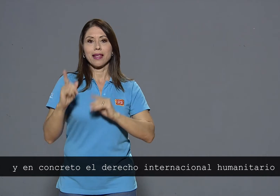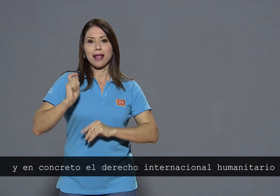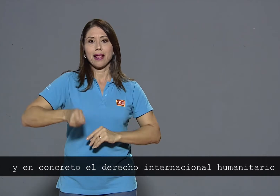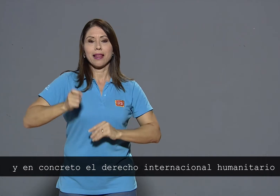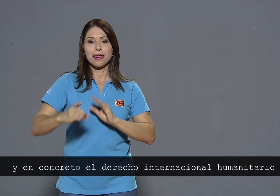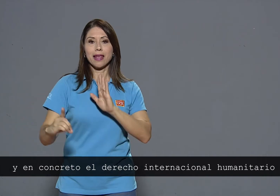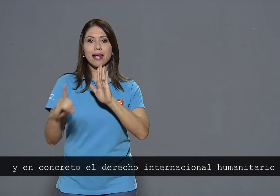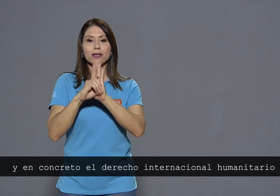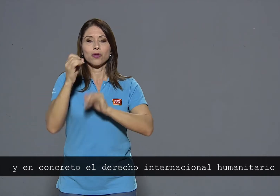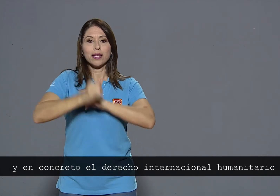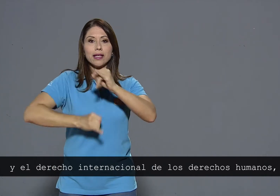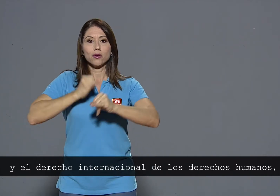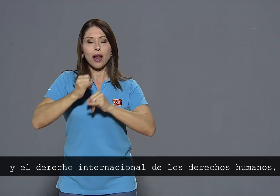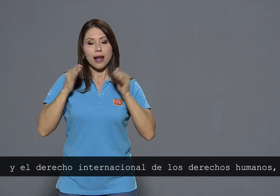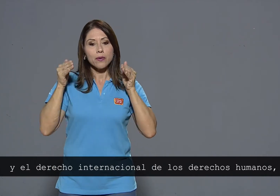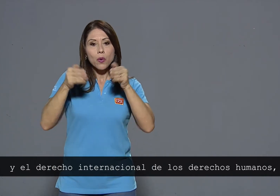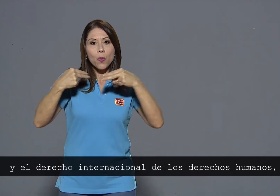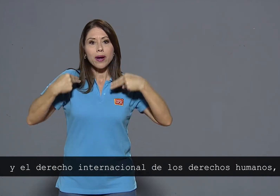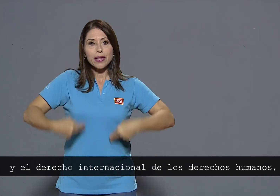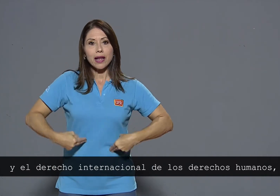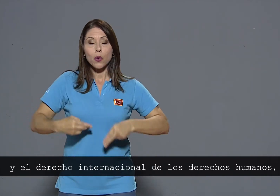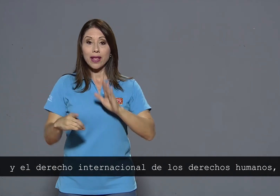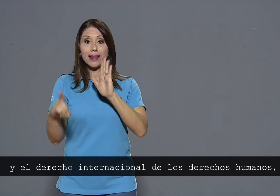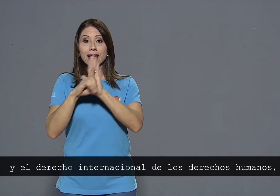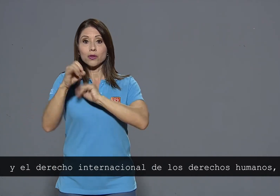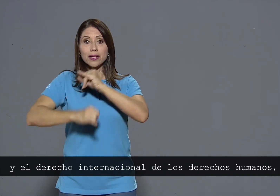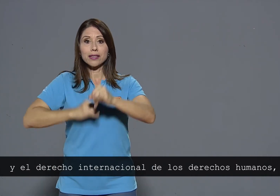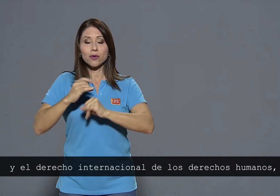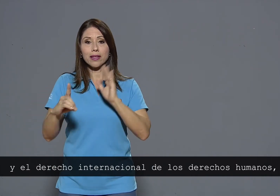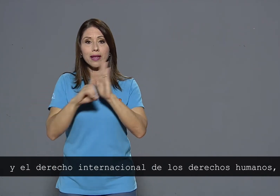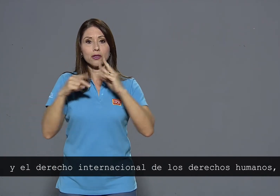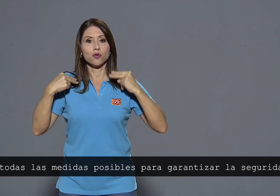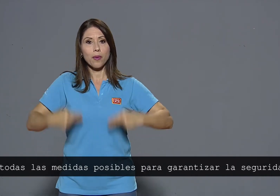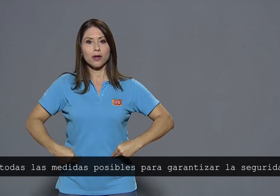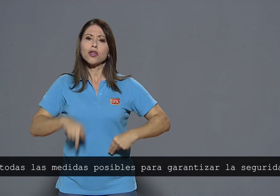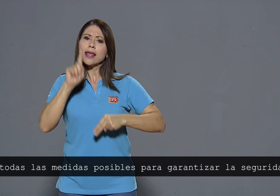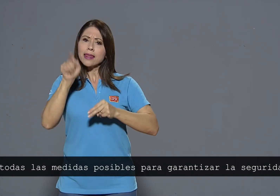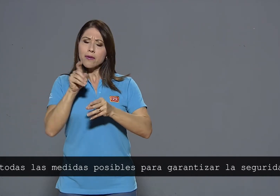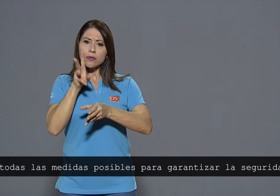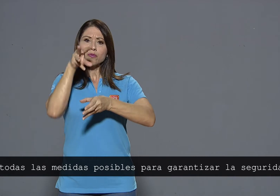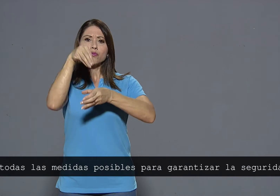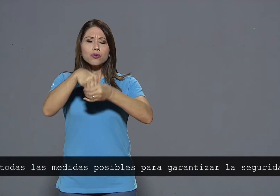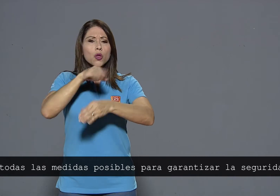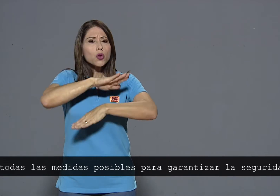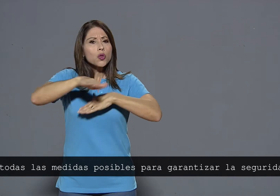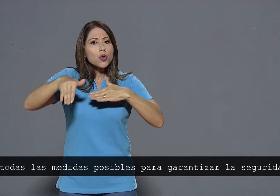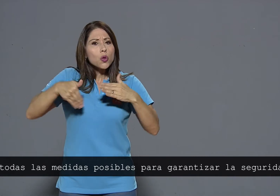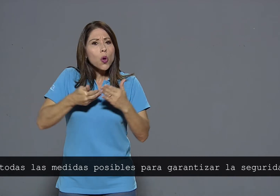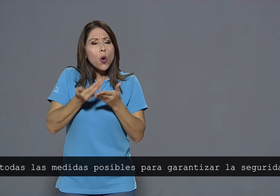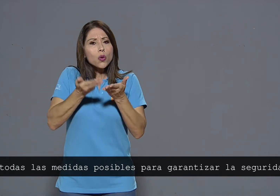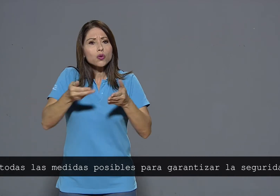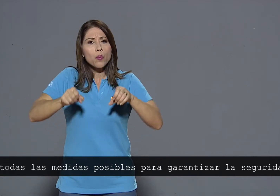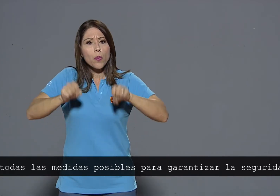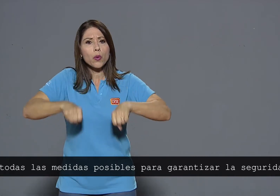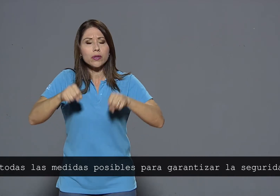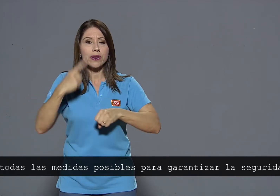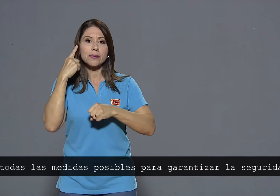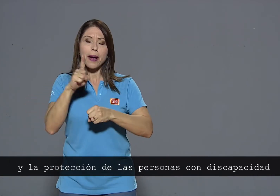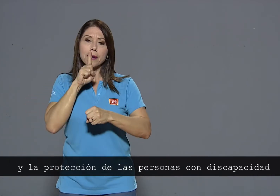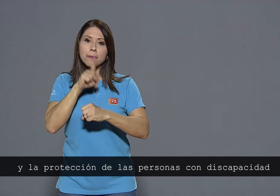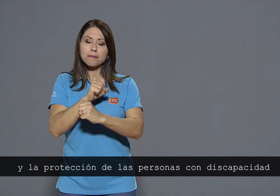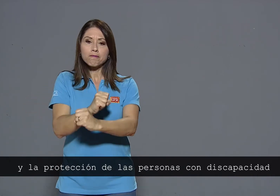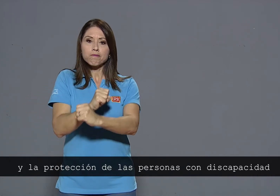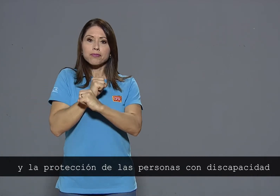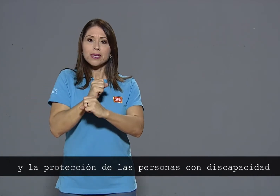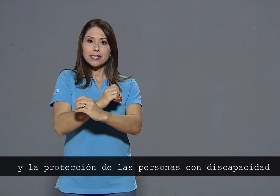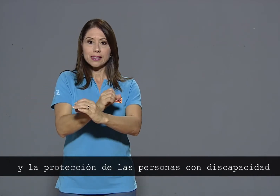derecho internacional humanitario y el derecho internacional de los derechos humanos, todas las medidas posibles para garantizar la seguridad